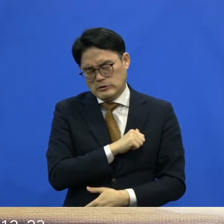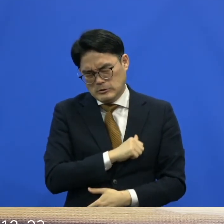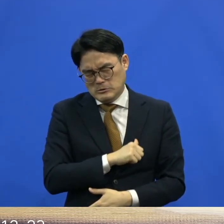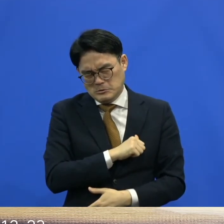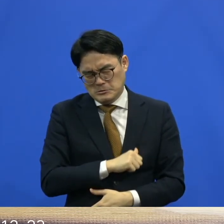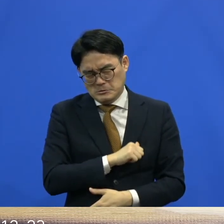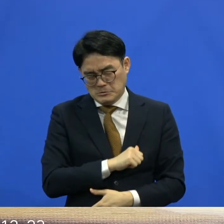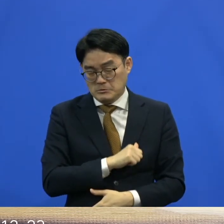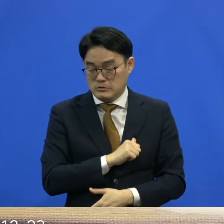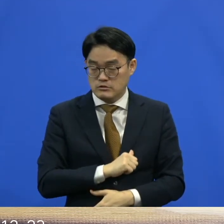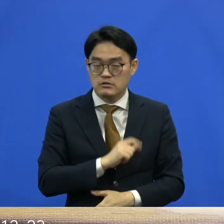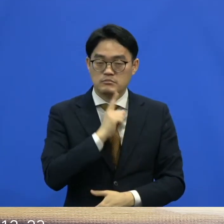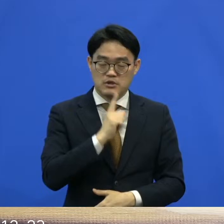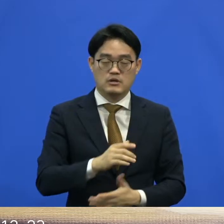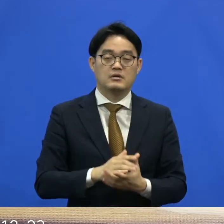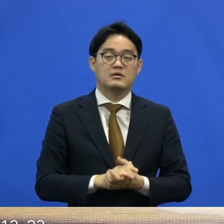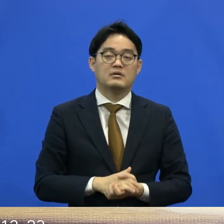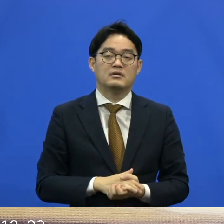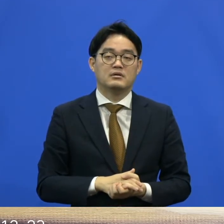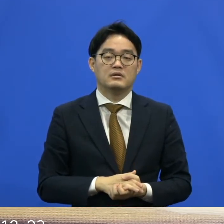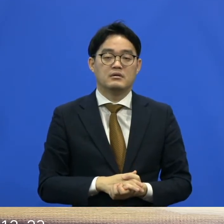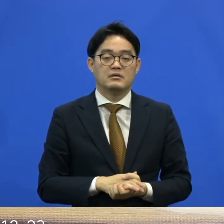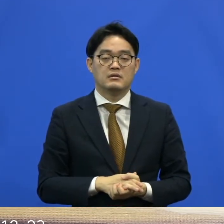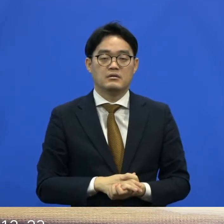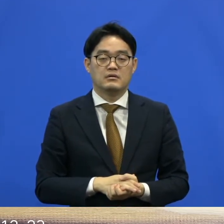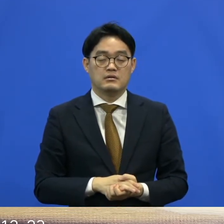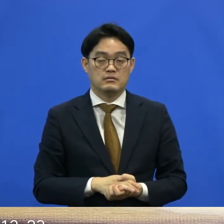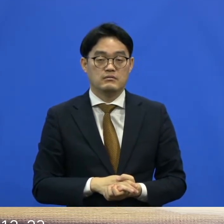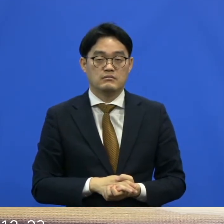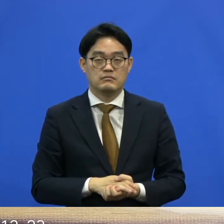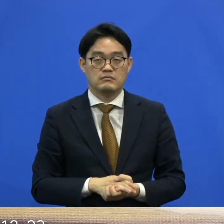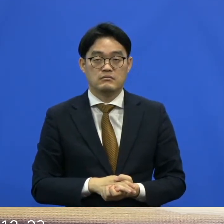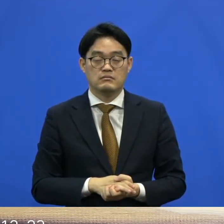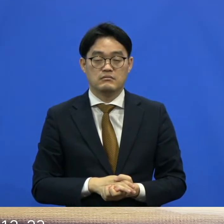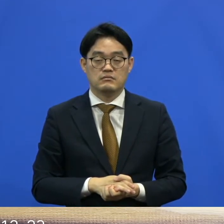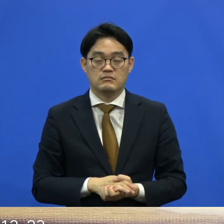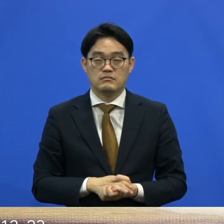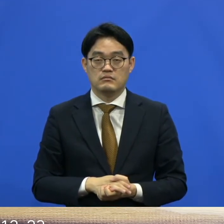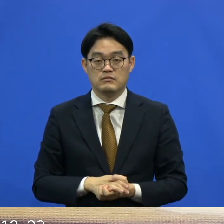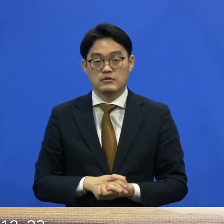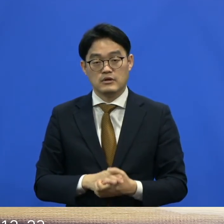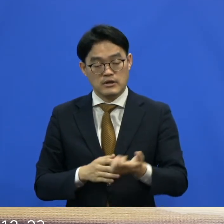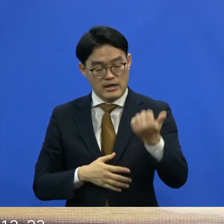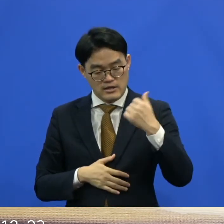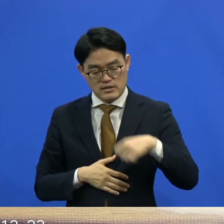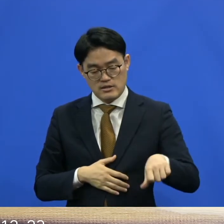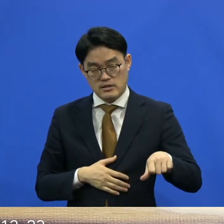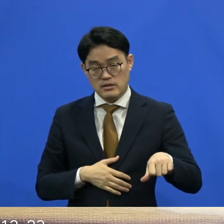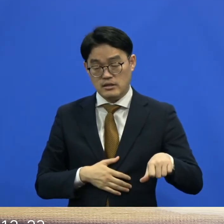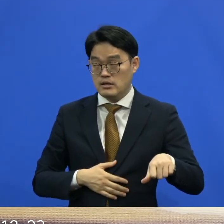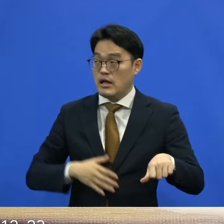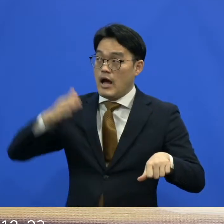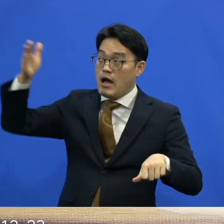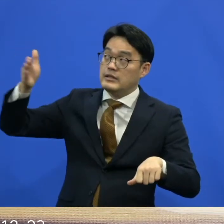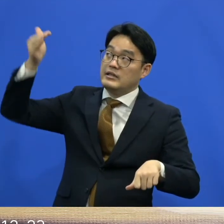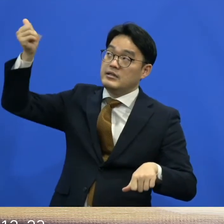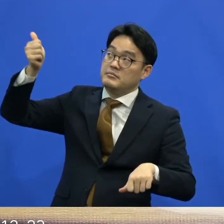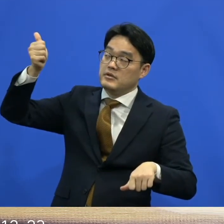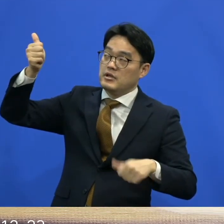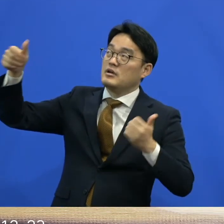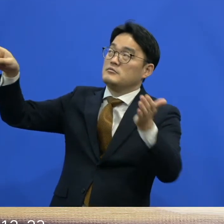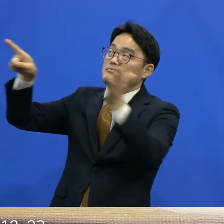당할 그 길 외에 다른 길을 선택하지 않았어요. 아들은 아버지에게 모든 걸 내게 맡겼습니다.